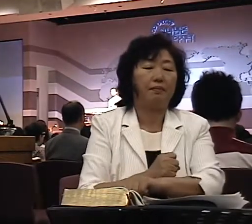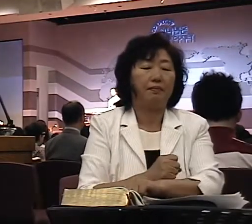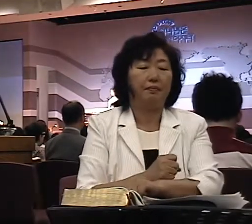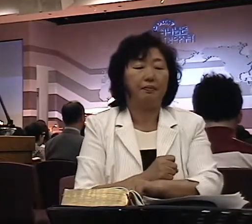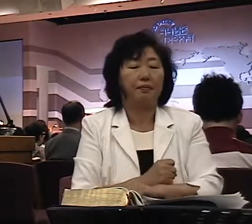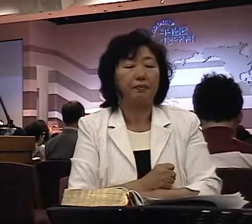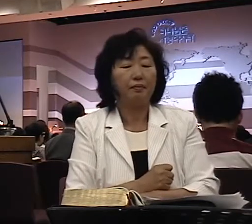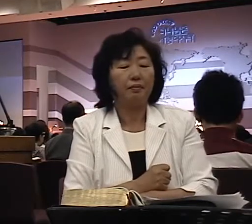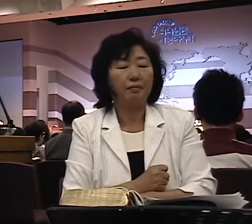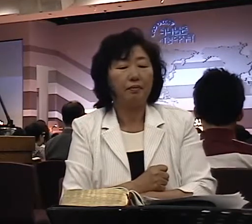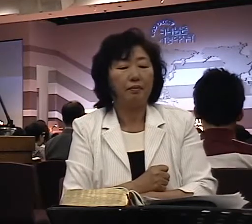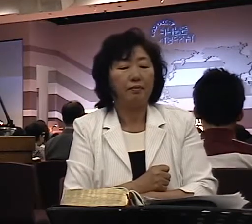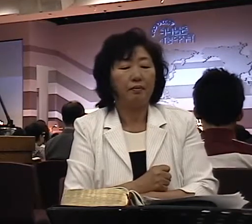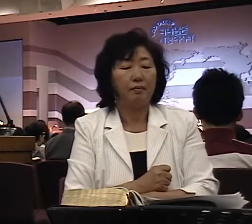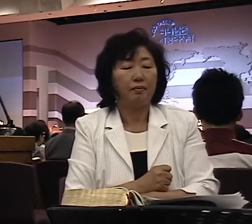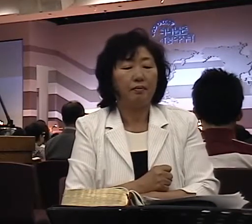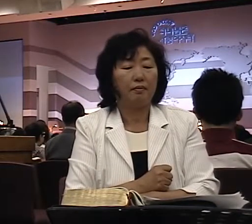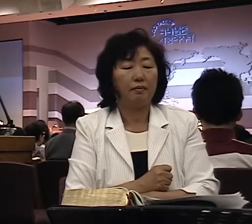것입니다.